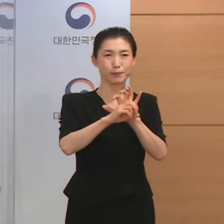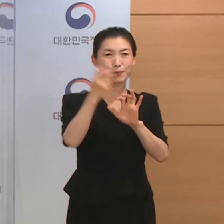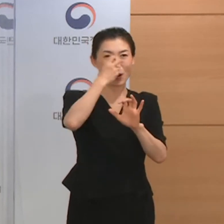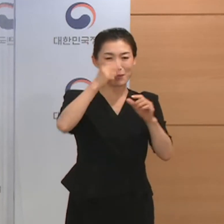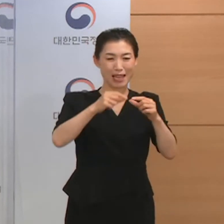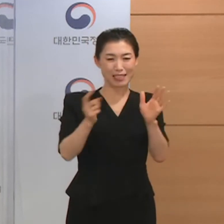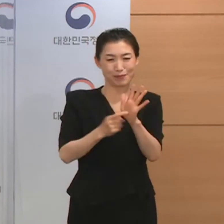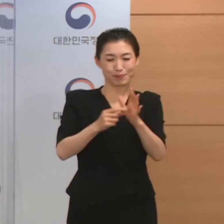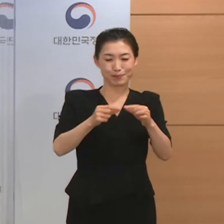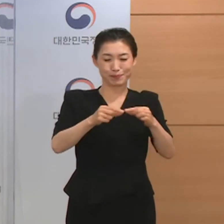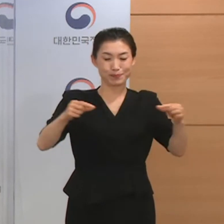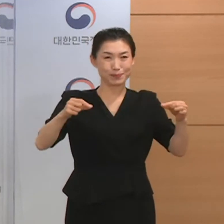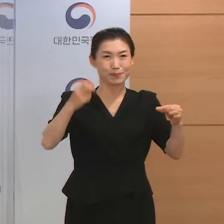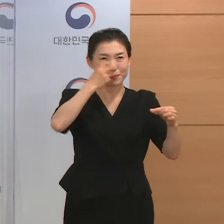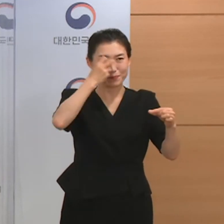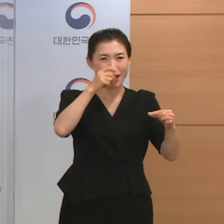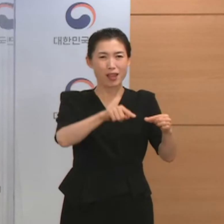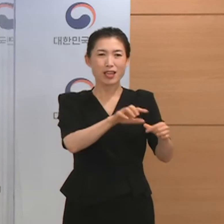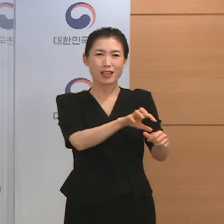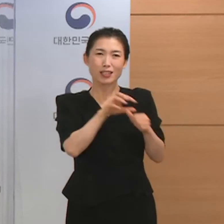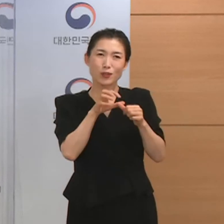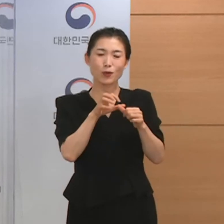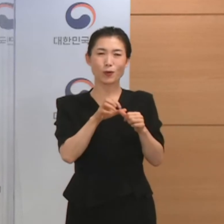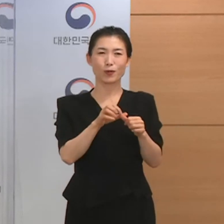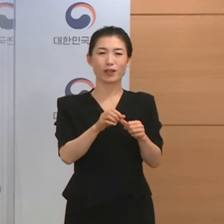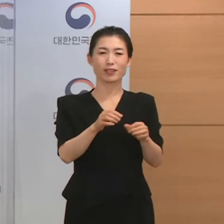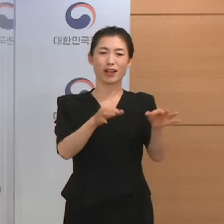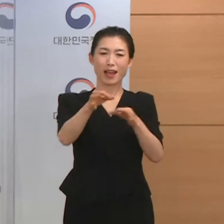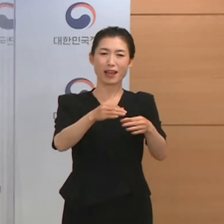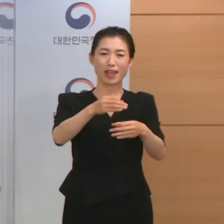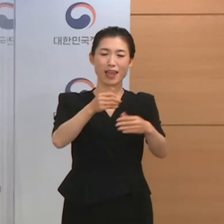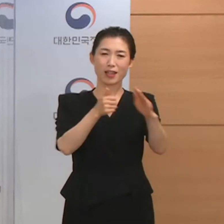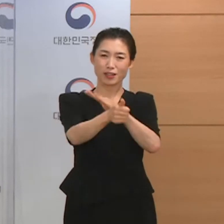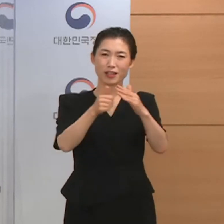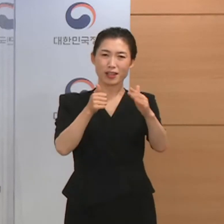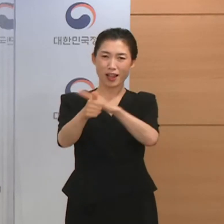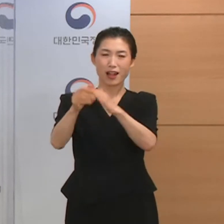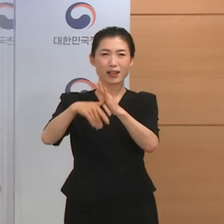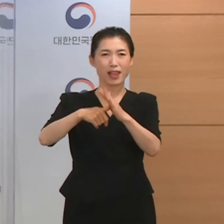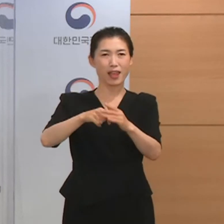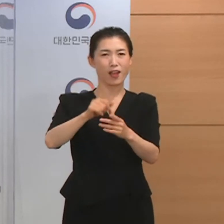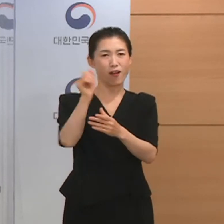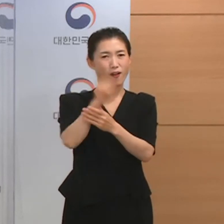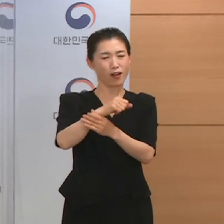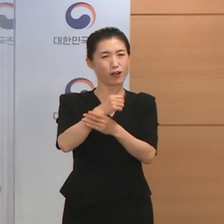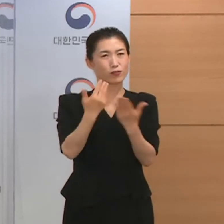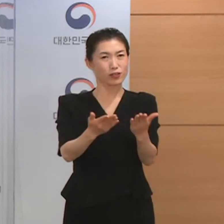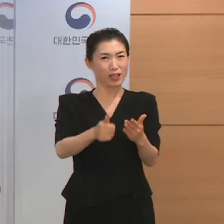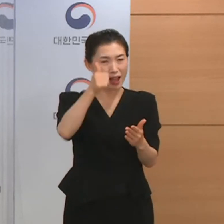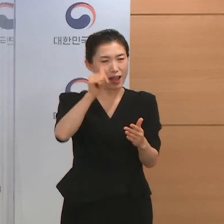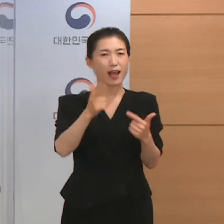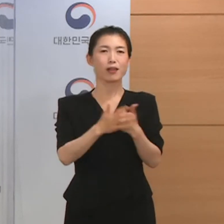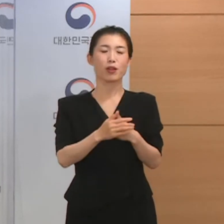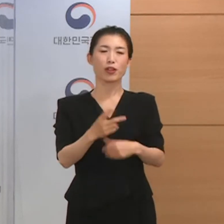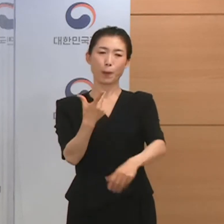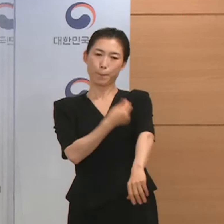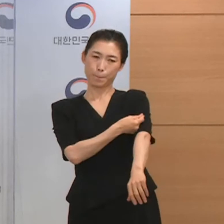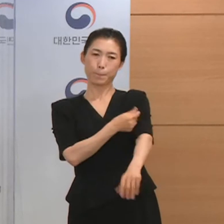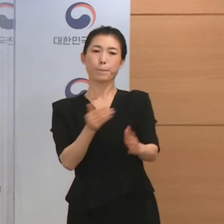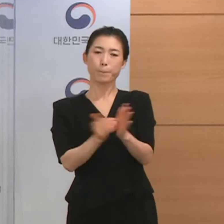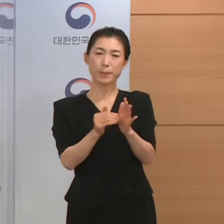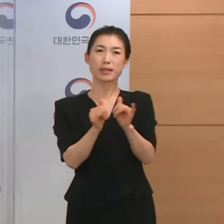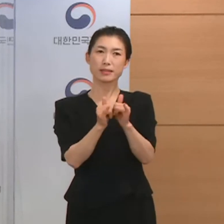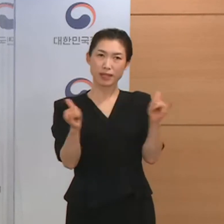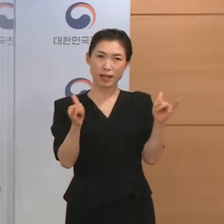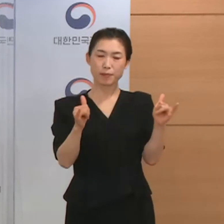다중이용시설들의 운영 제한들을 완화하는 방안이 적합할지, 예방접종 완료자들을 중심으로 한 이러한 운영